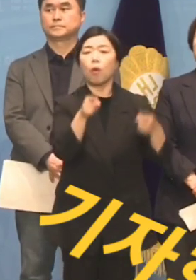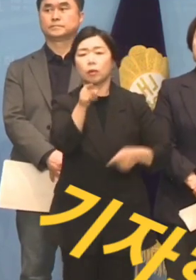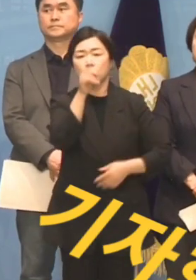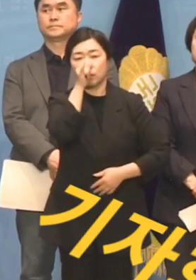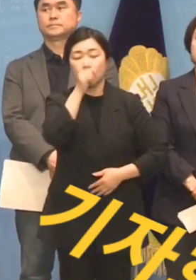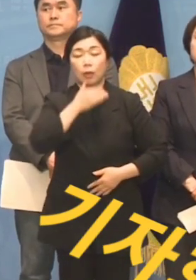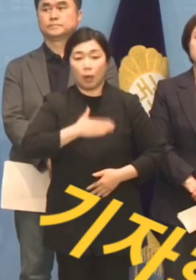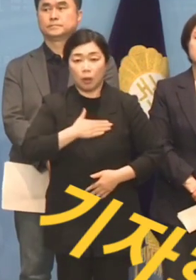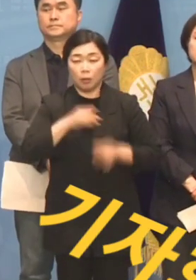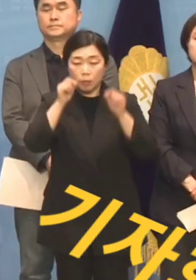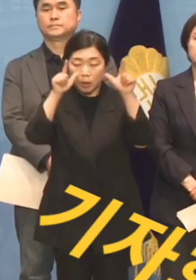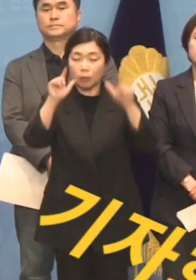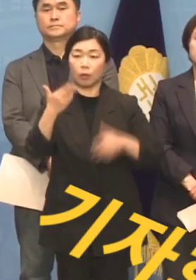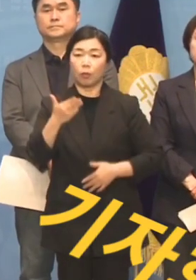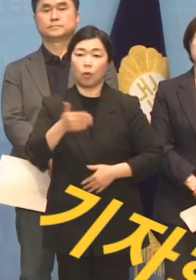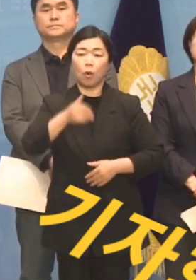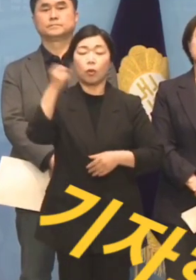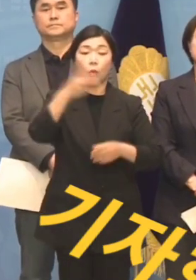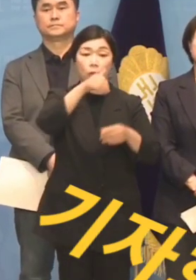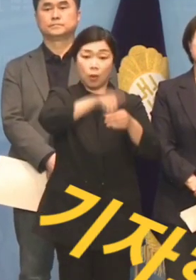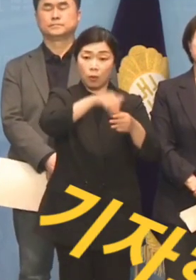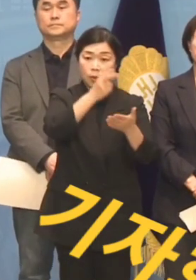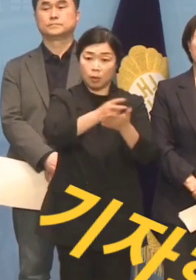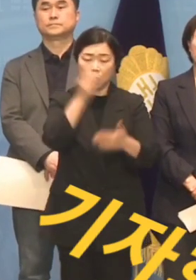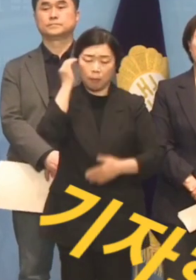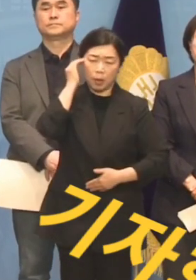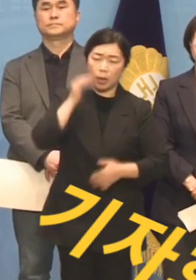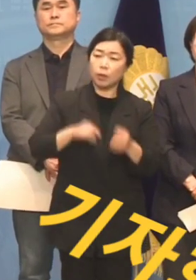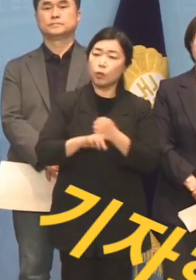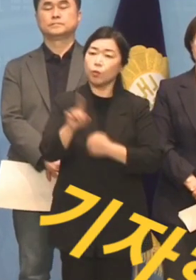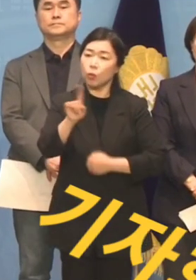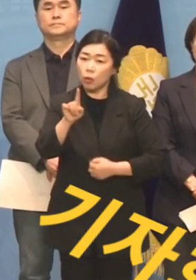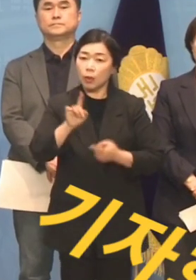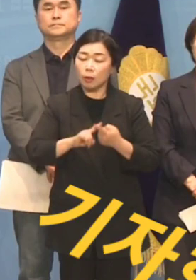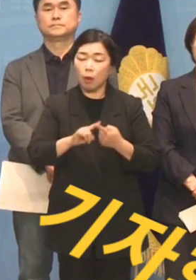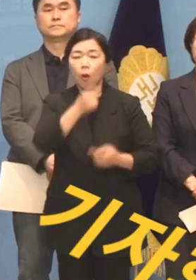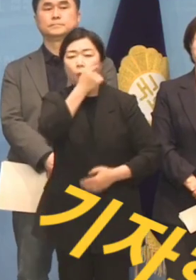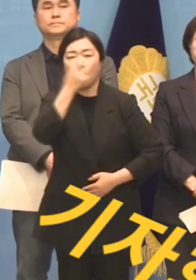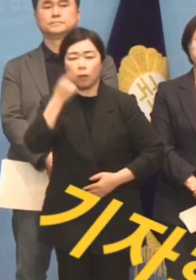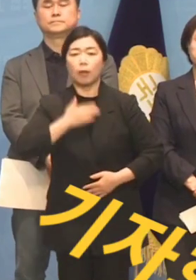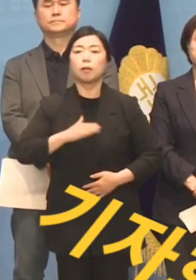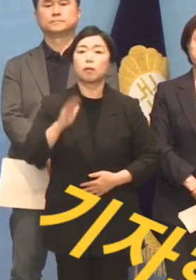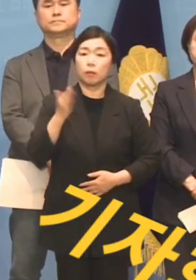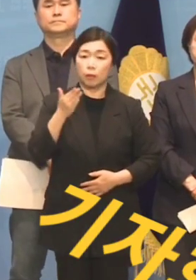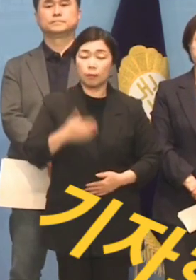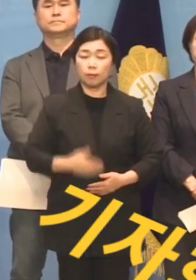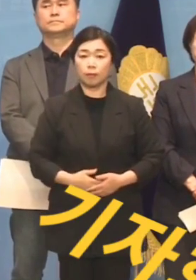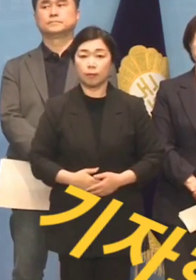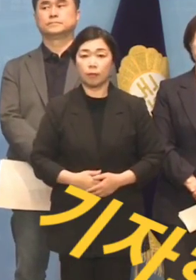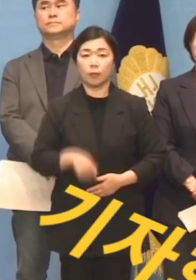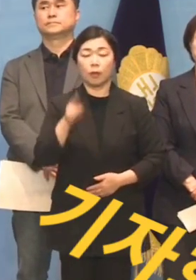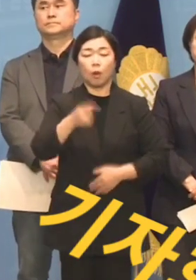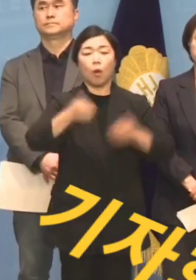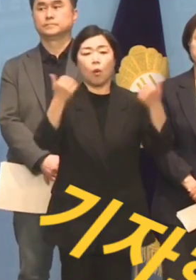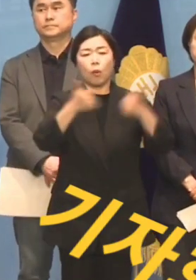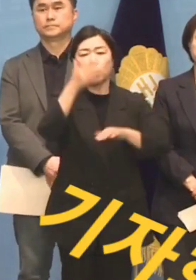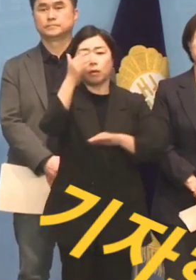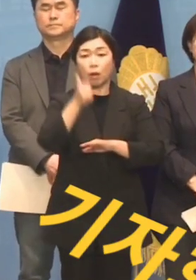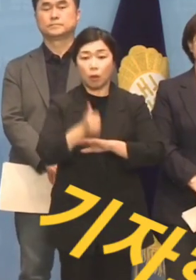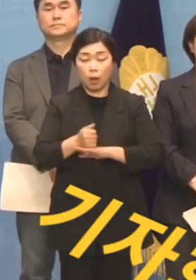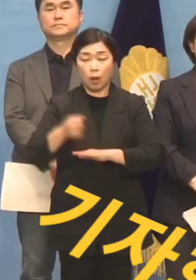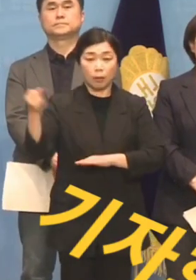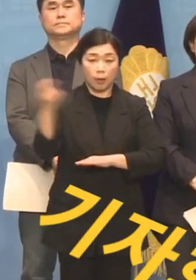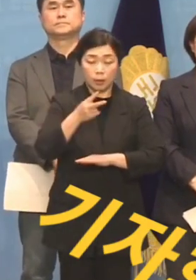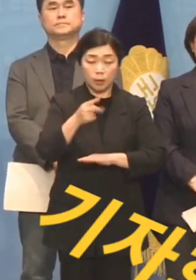개혁을 가로막는 이유인가를 또 분석해볼 수 있는 중요한 근거가 되었습니다. 이것은 전원위원회의 결과를